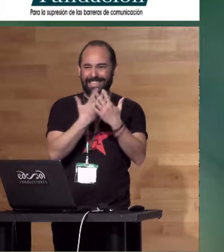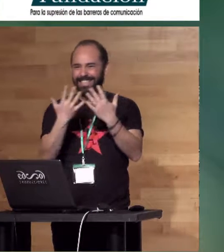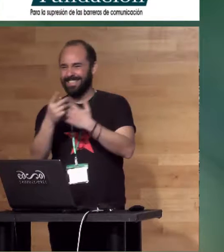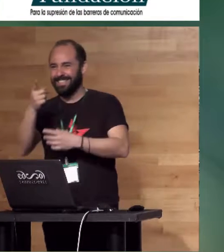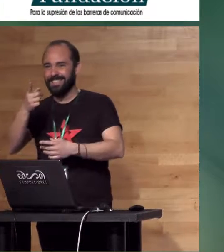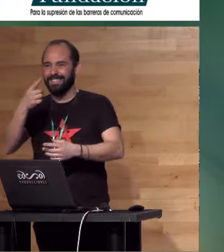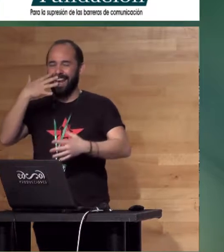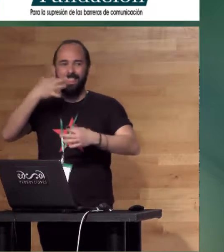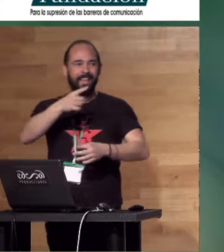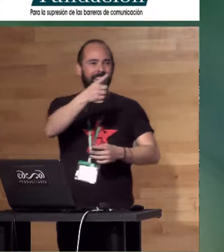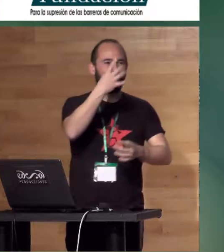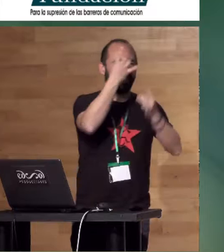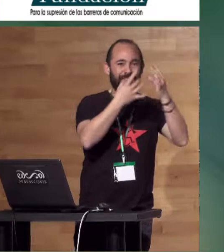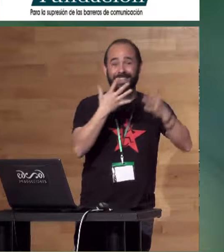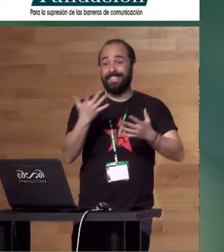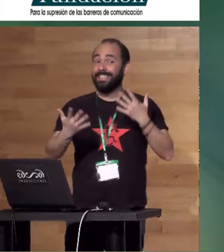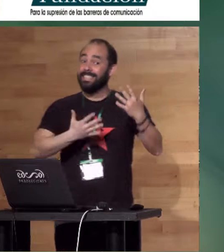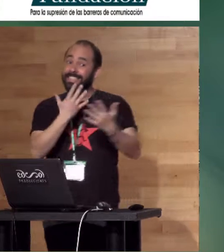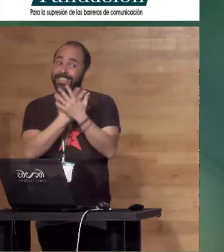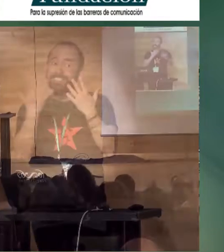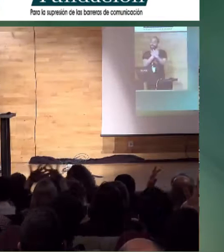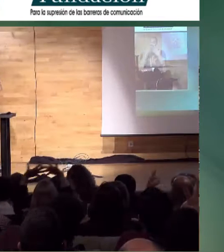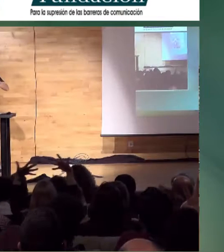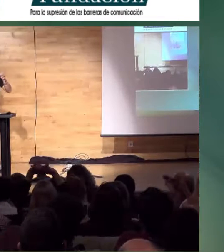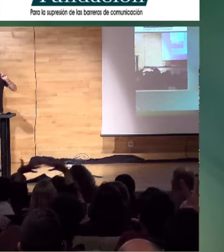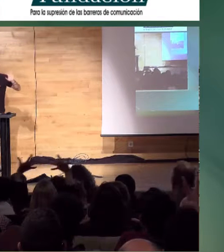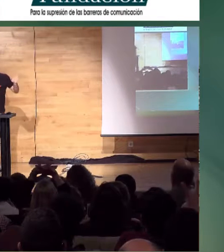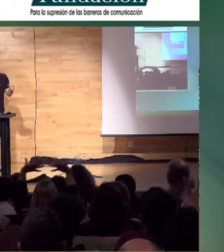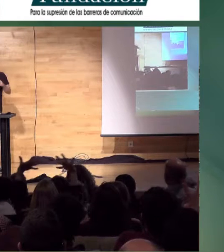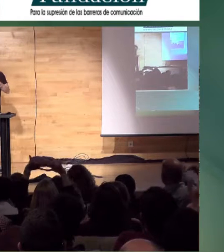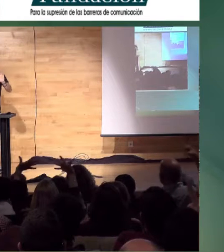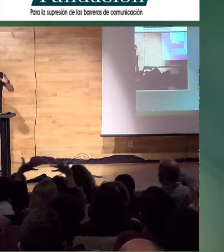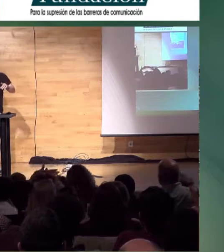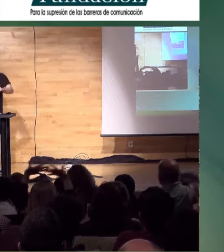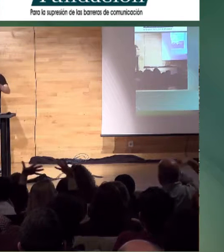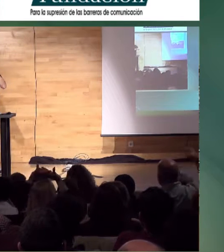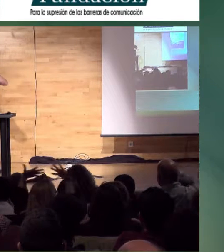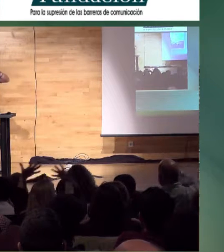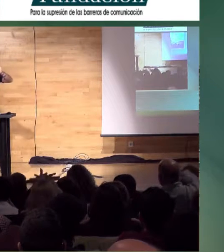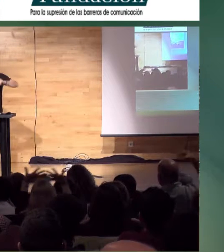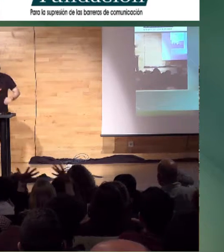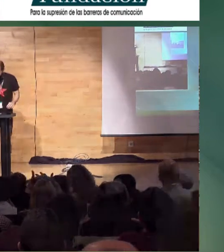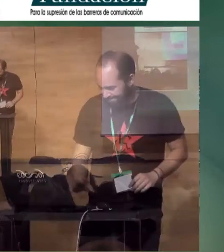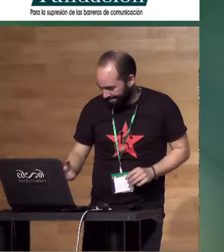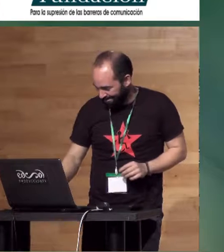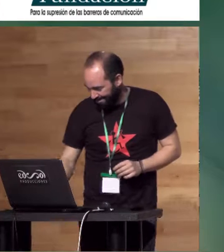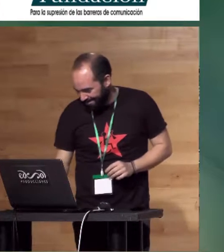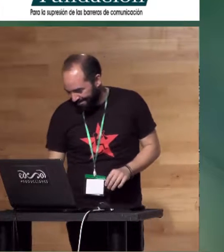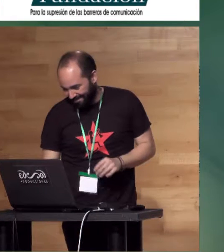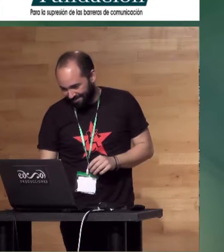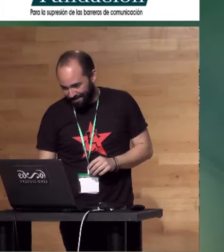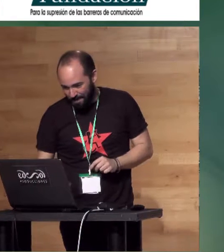¿Realidad? ¿Se mezcla? ¿Realidad, ficción? Bueno, no lo sé, no me voy a meter. Reflexionad